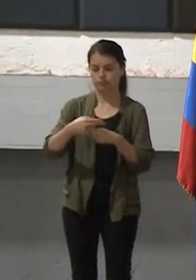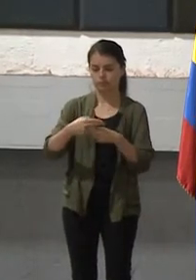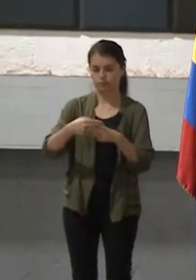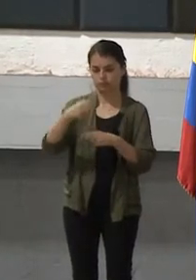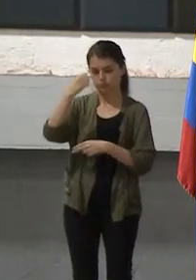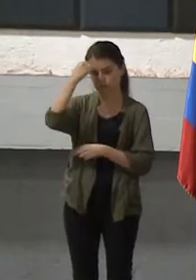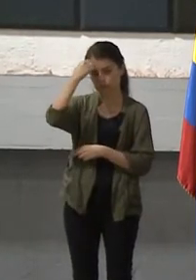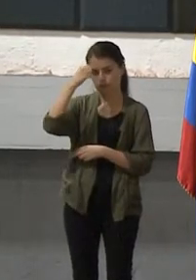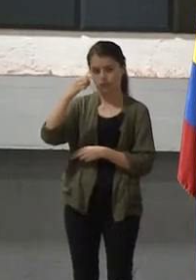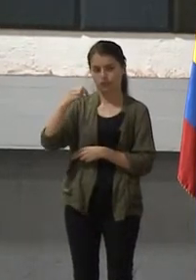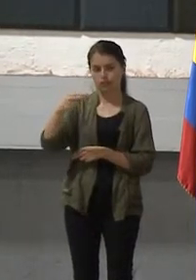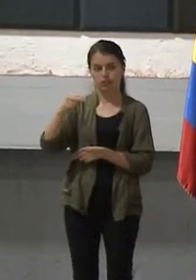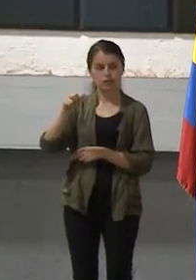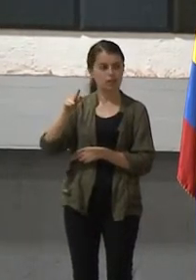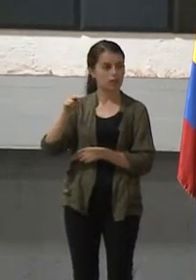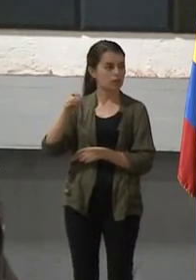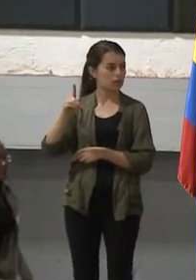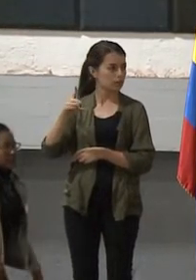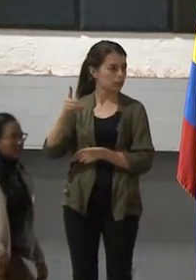córdoba